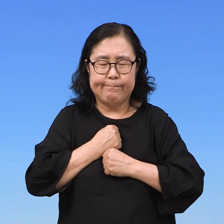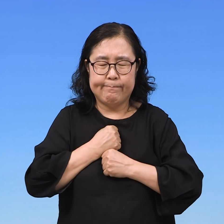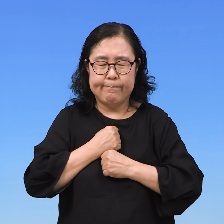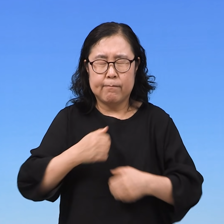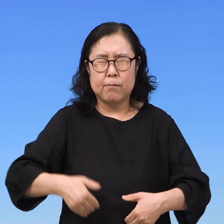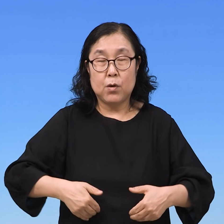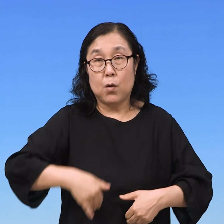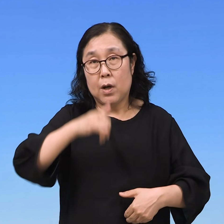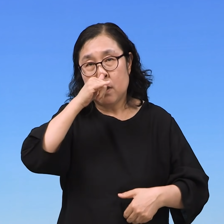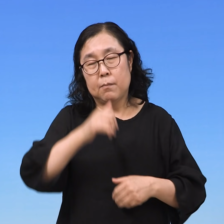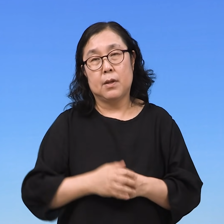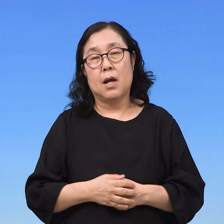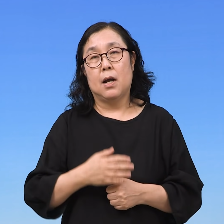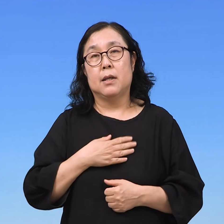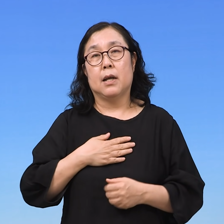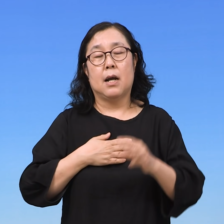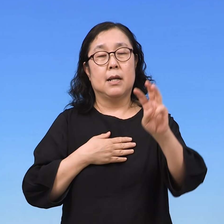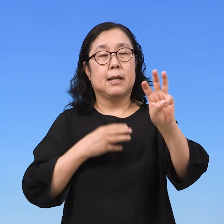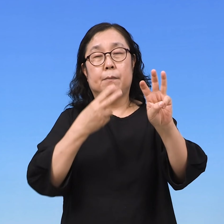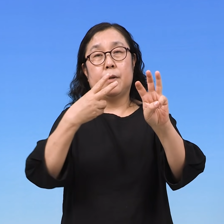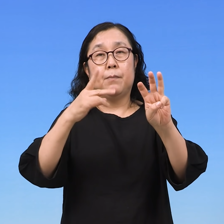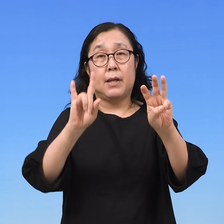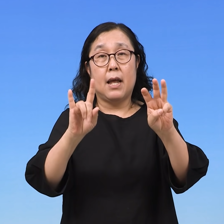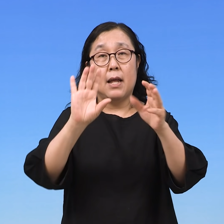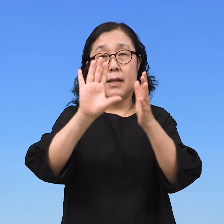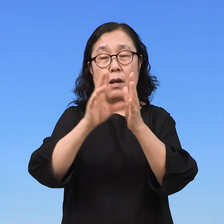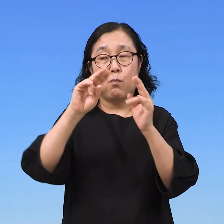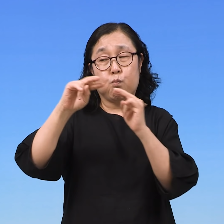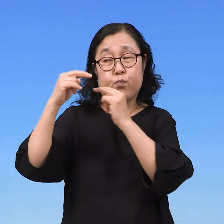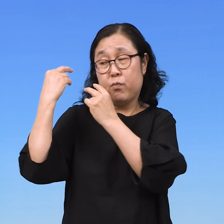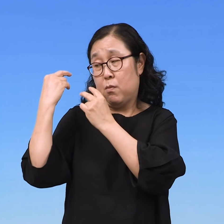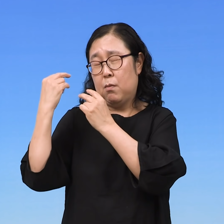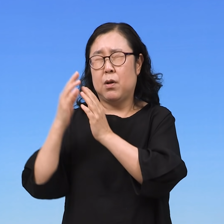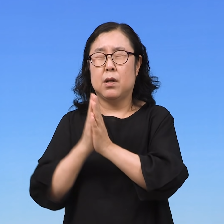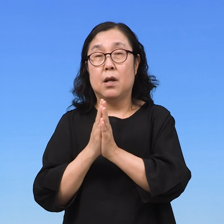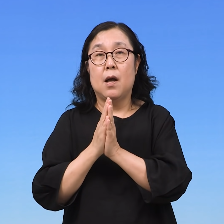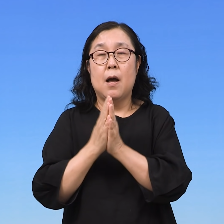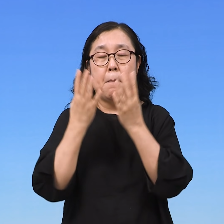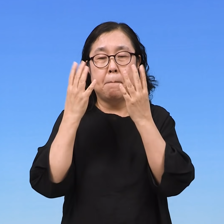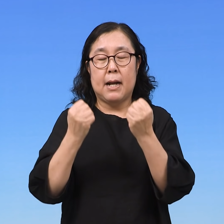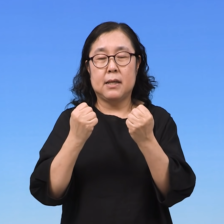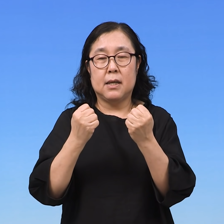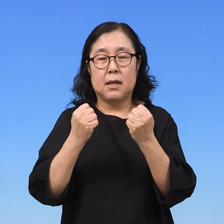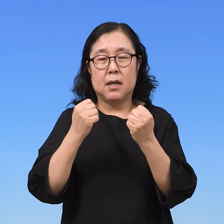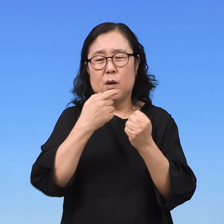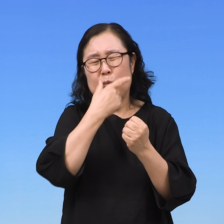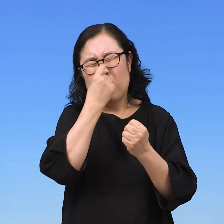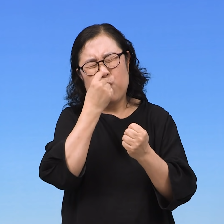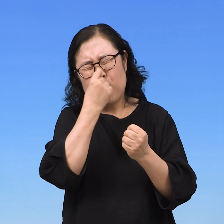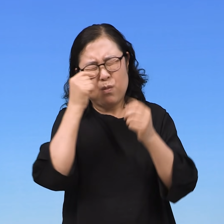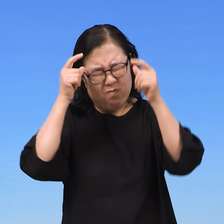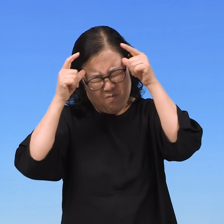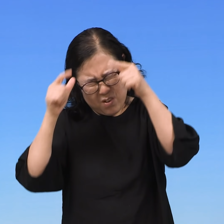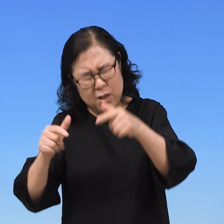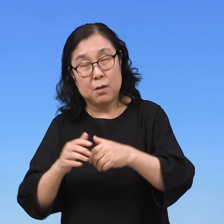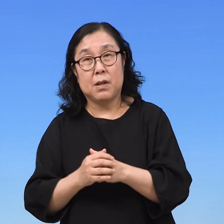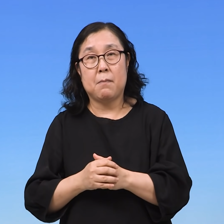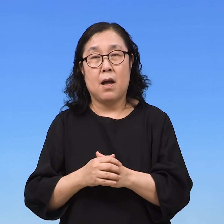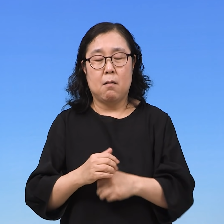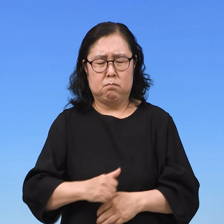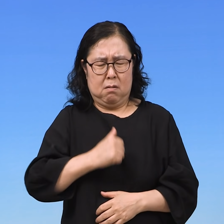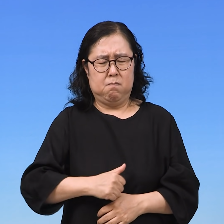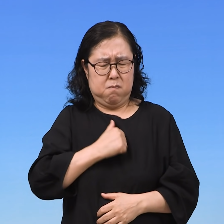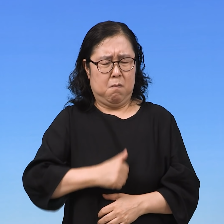오래전인데요, 그 제가 30대 때를 돌아보면 진짜 미숙했던 것 같아요. 이게 욱하는 성격이 이게 1년에 몇